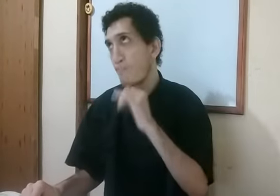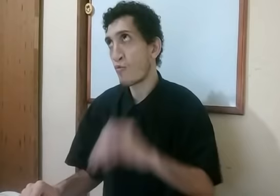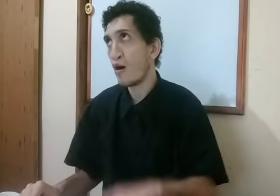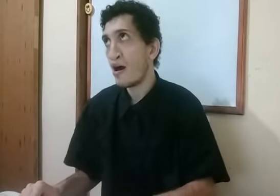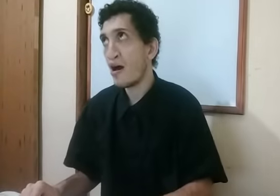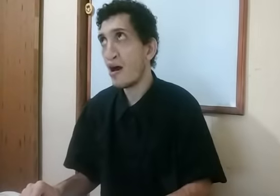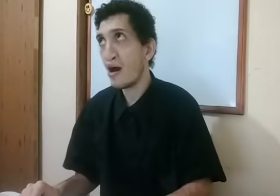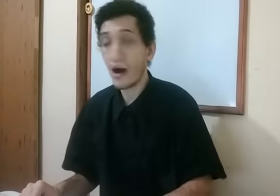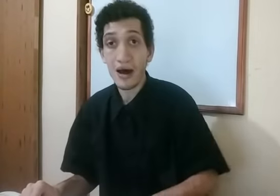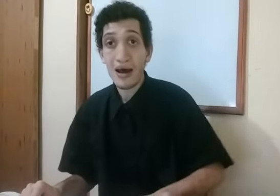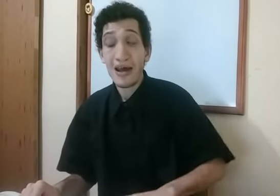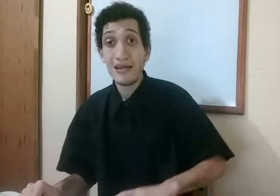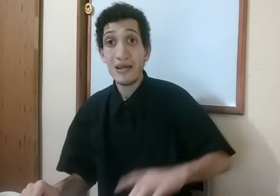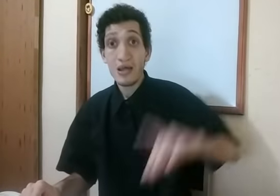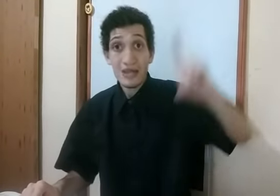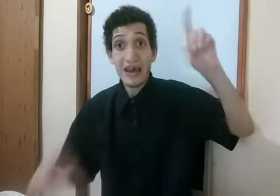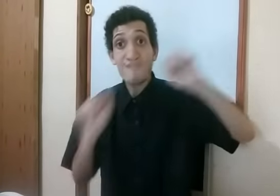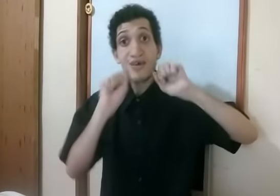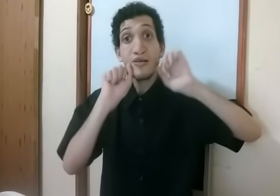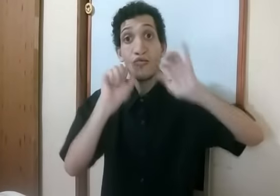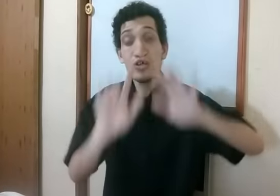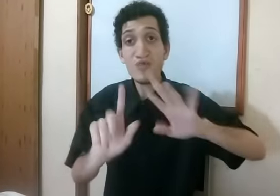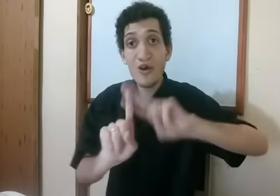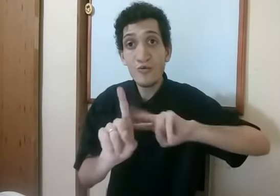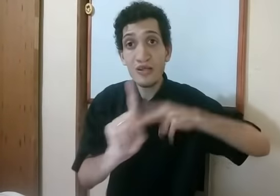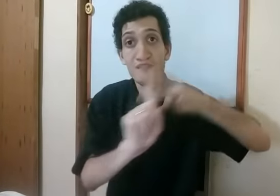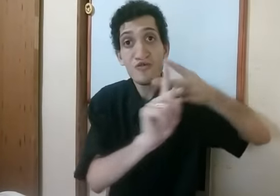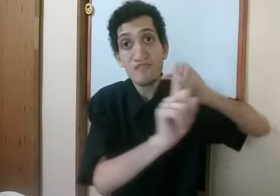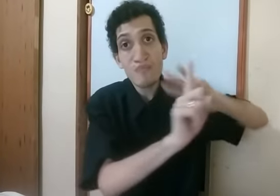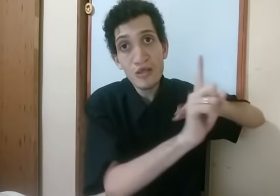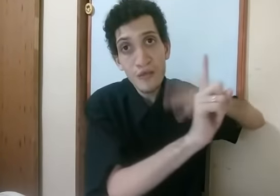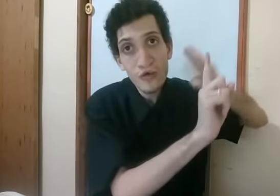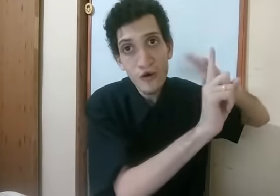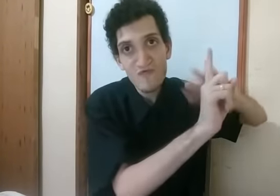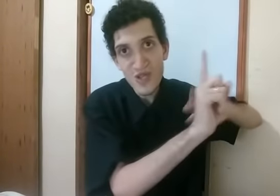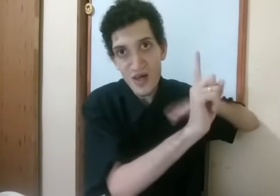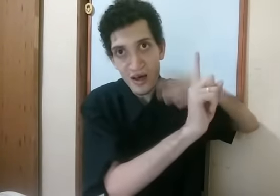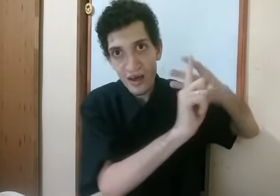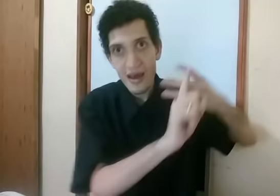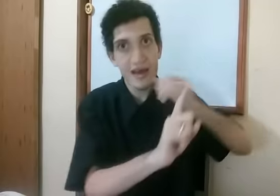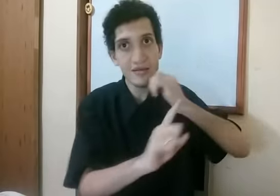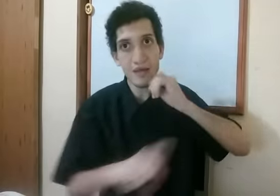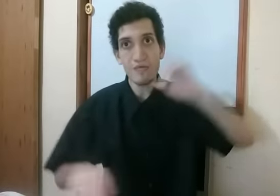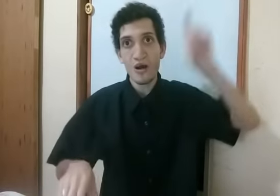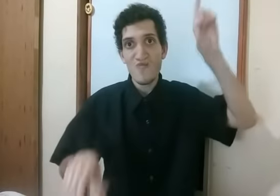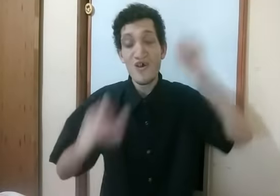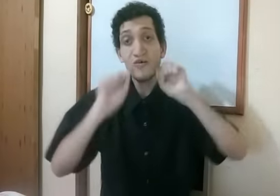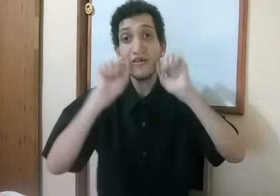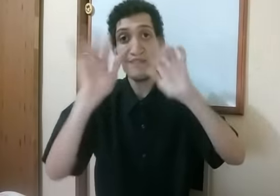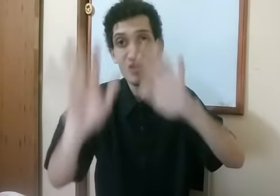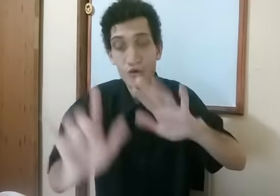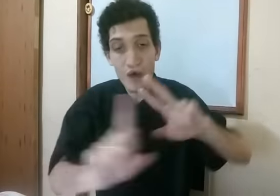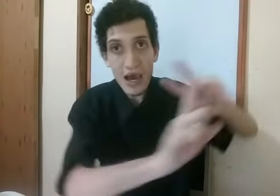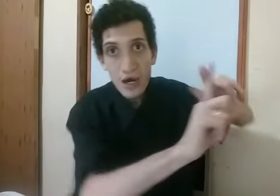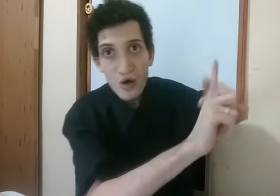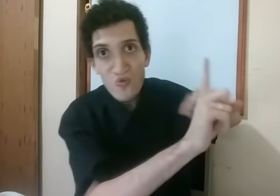Exemplo, e as bênçãos de Deus se multipliquem na sua vida. Exemplo, Deus te abençoar